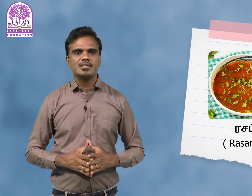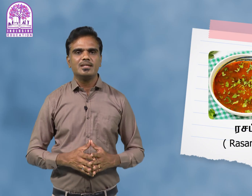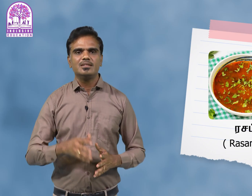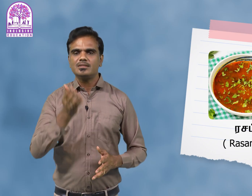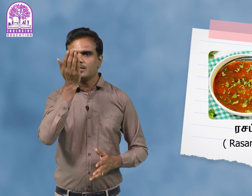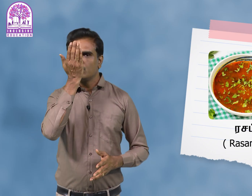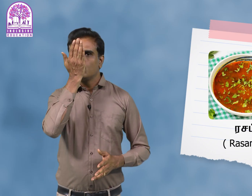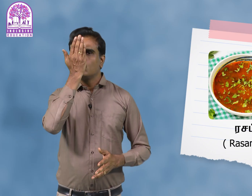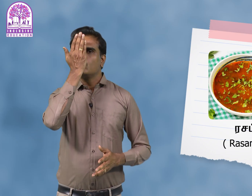சைனு